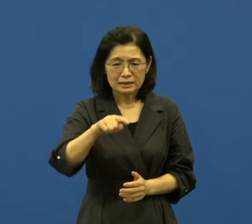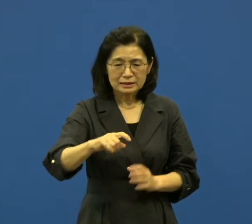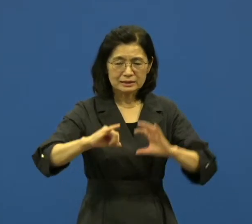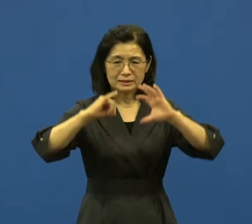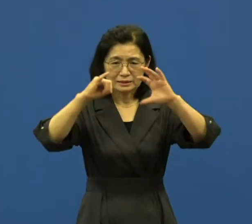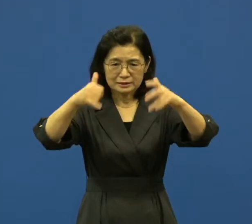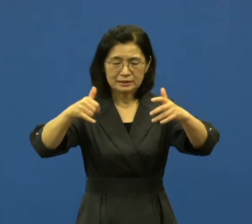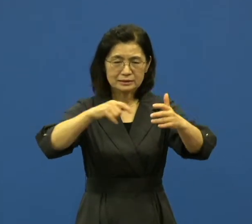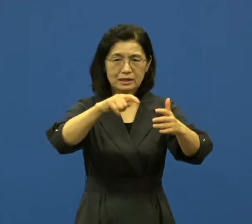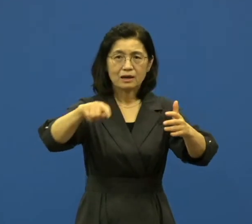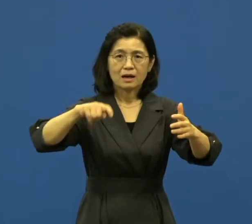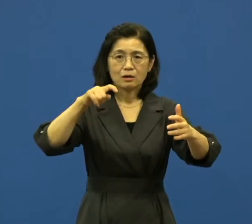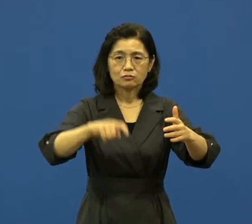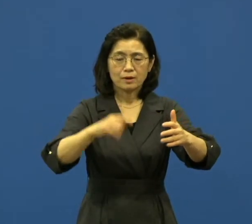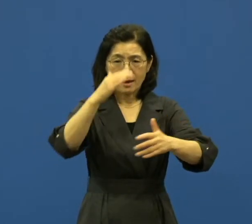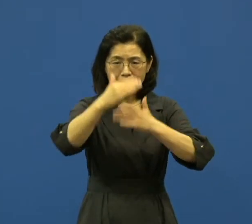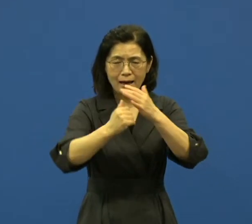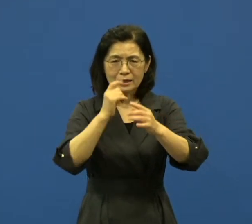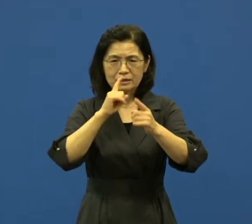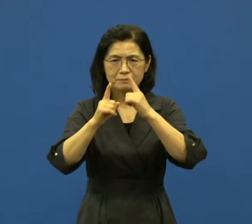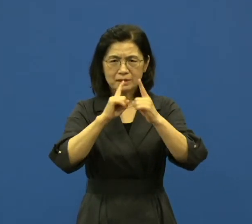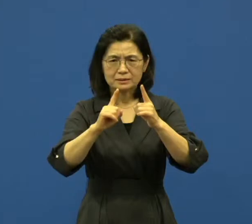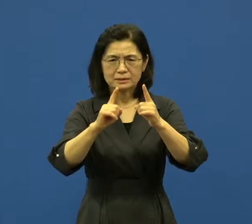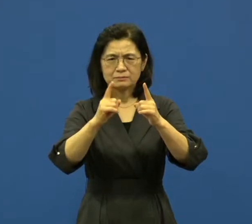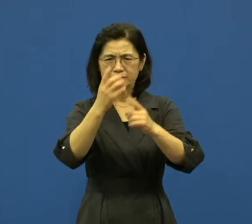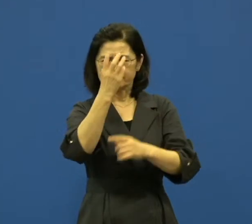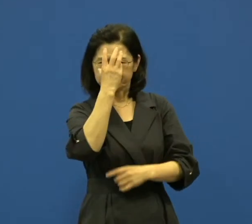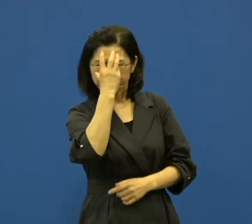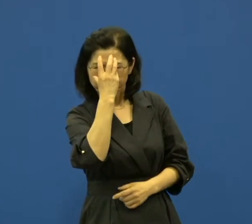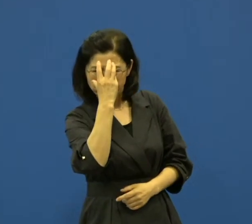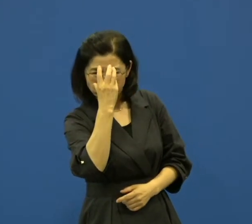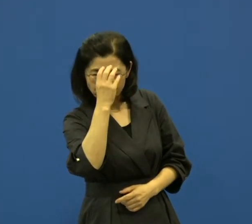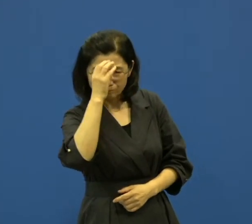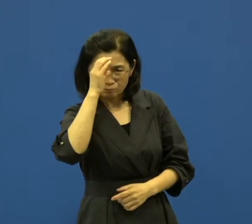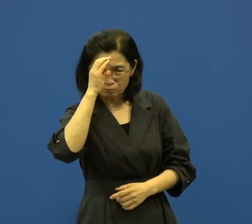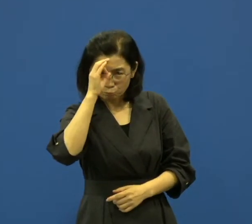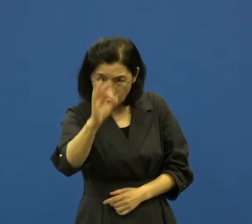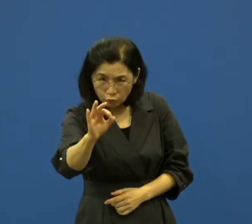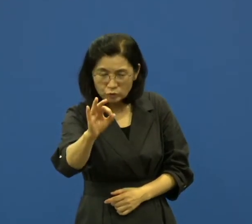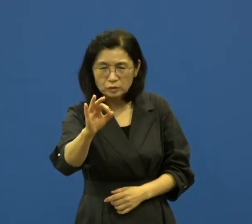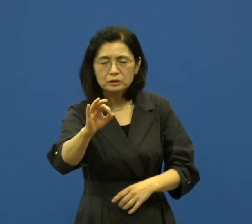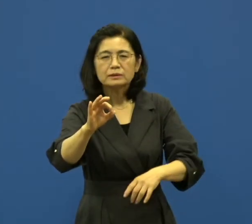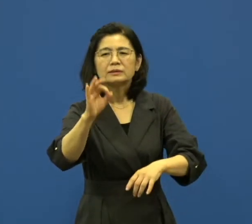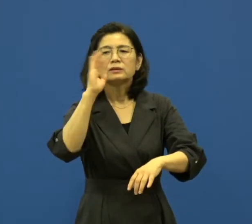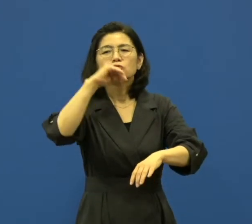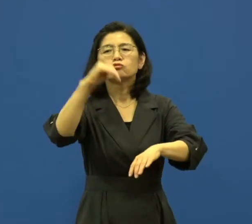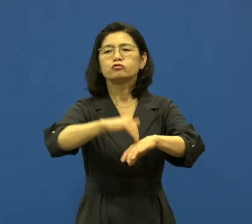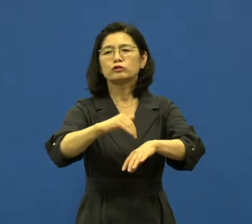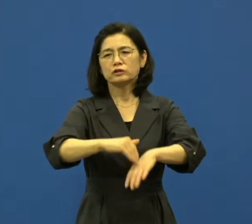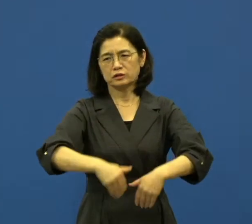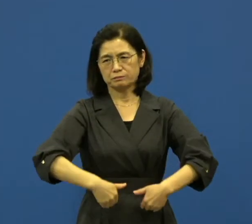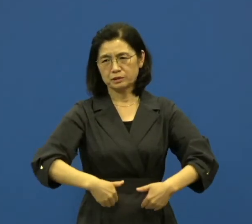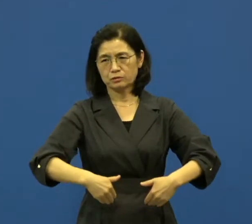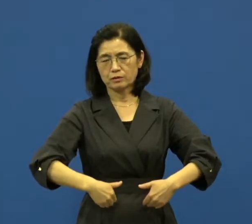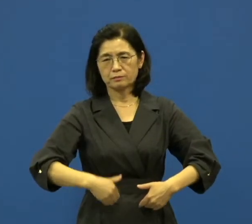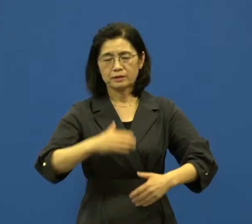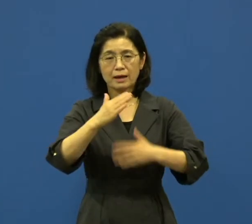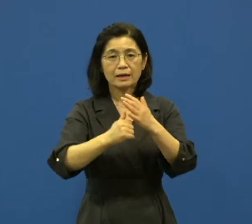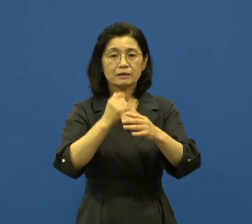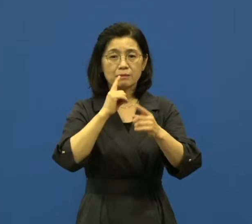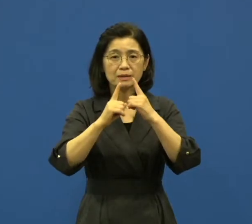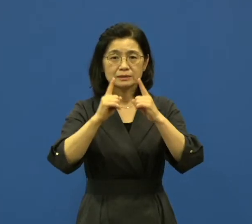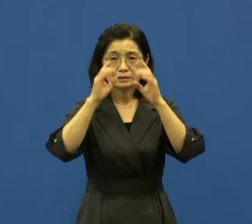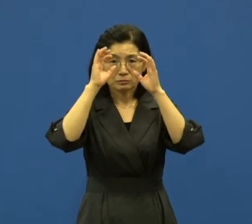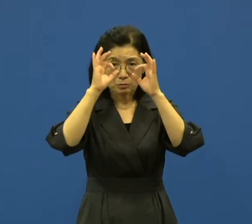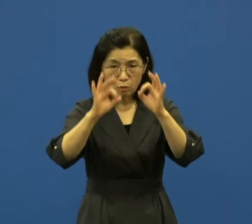말씀에 충정하는 훈련을 해야 합니다. 믿음은 들음에서 나는 것입니다. 말씀을 들을 때 우리 안에 믿음과 확신이